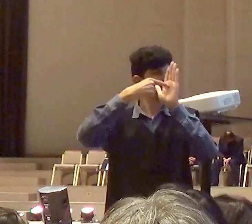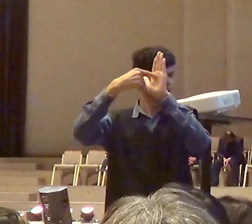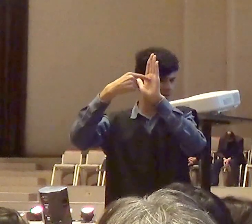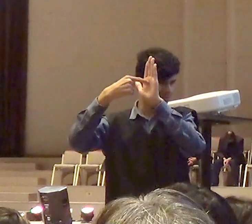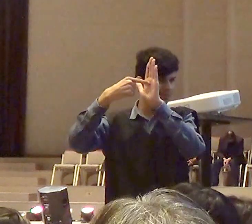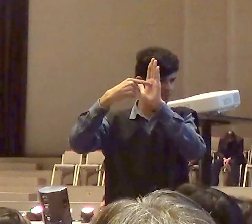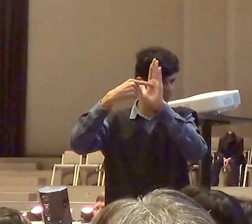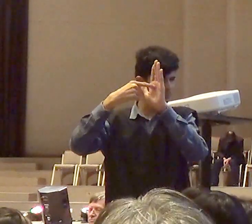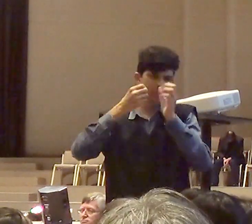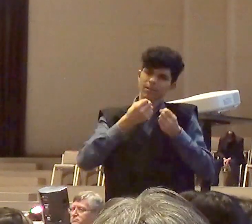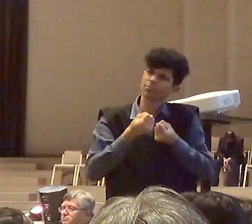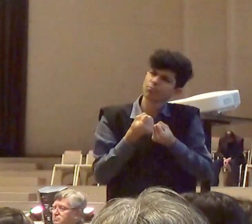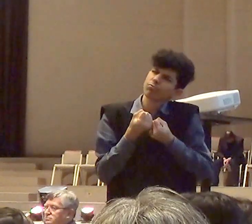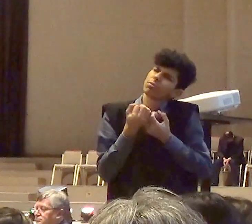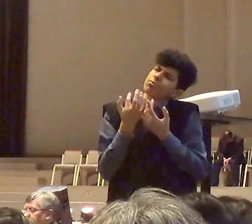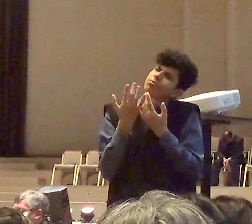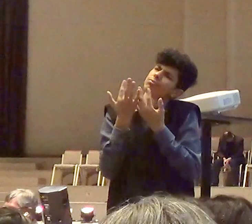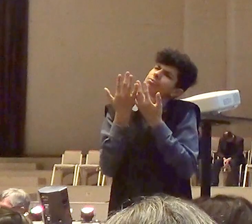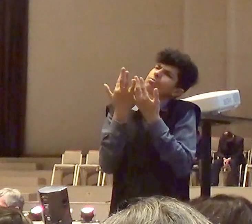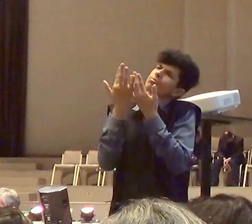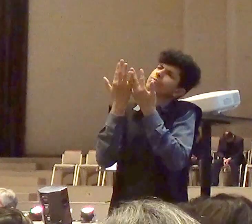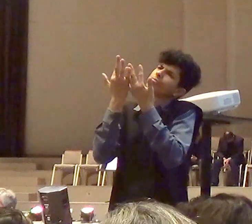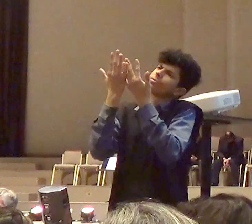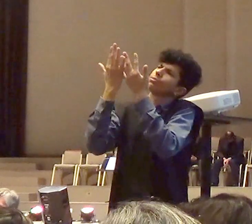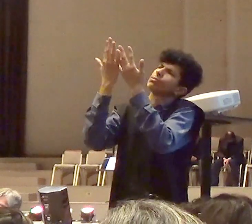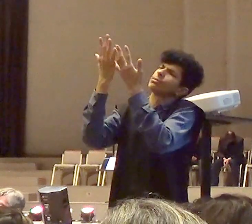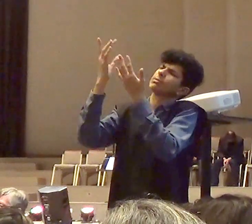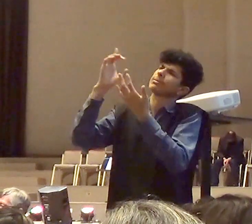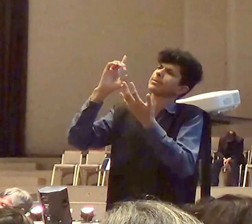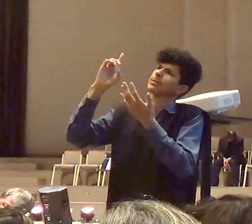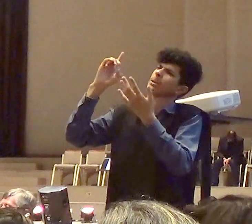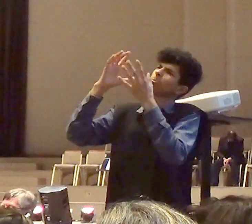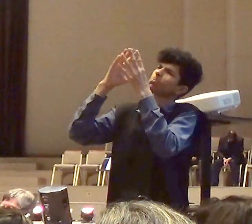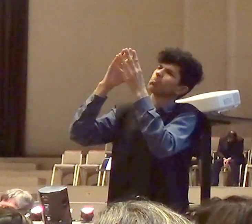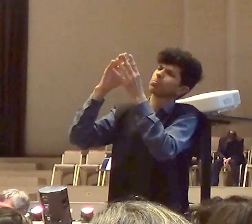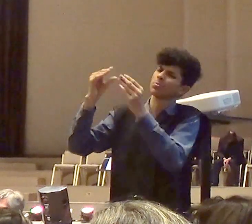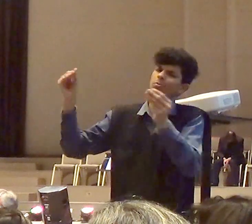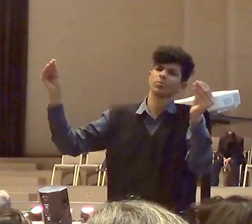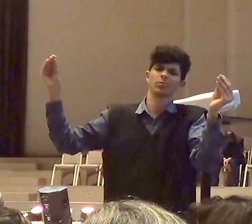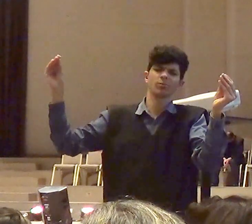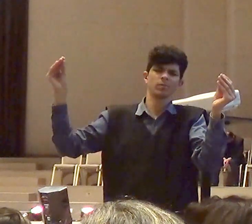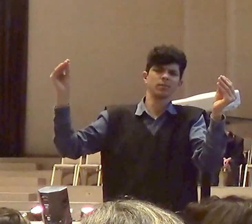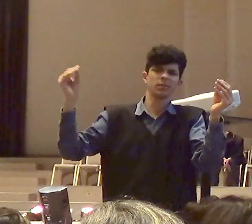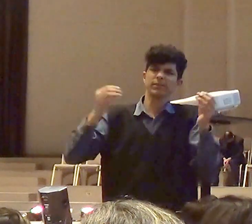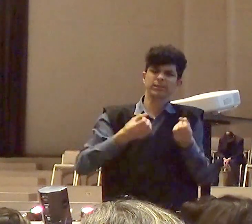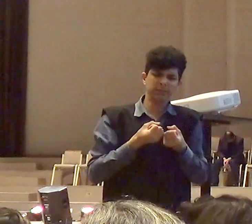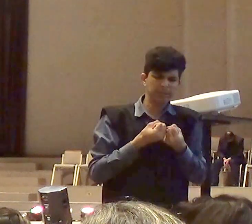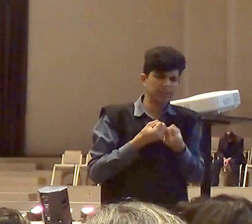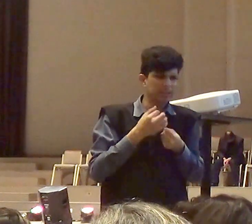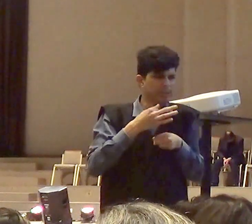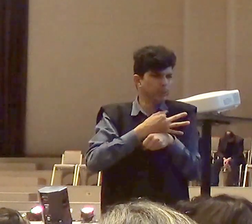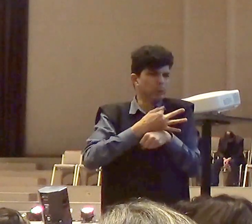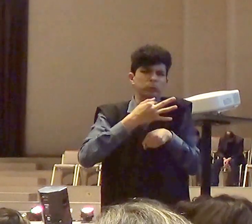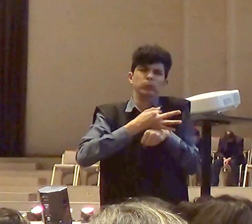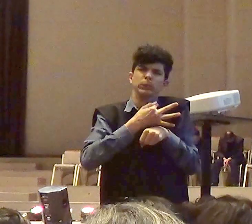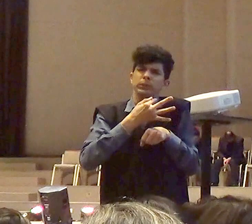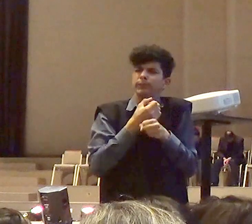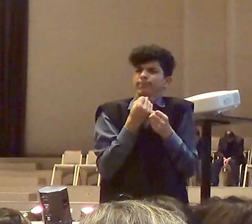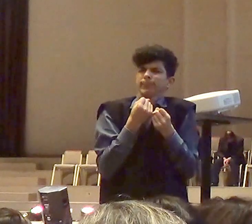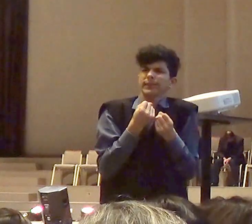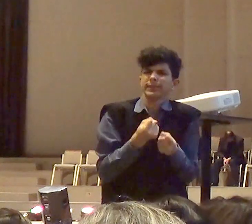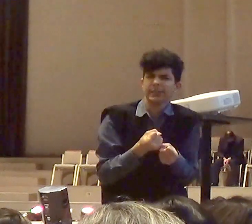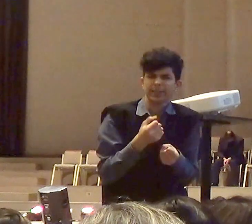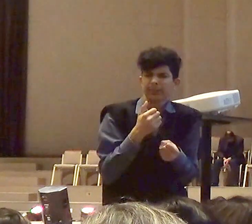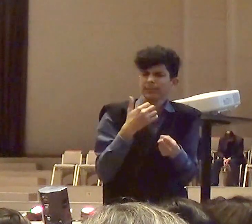cofre do teu coração que você vai ter que rasgar hoje é pesado esse negócio porque